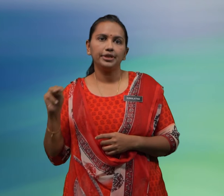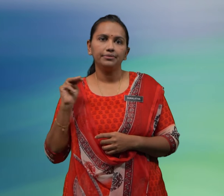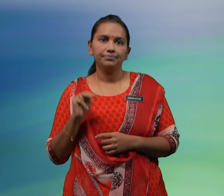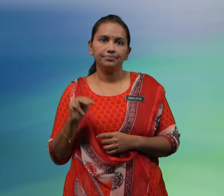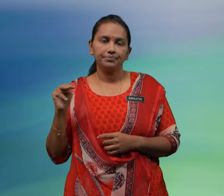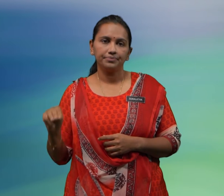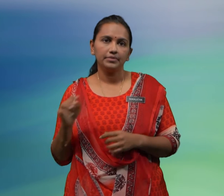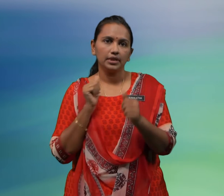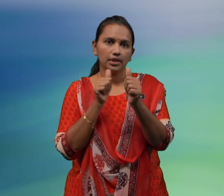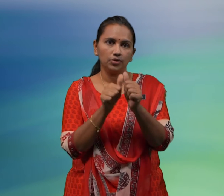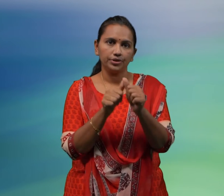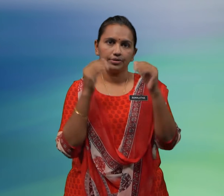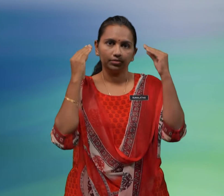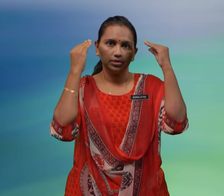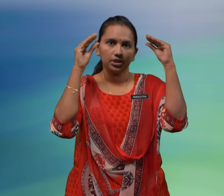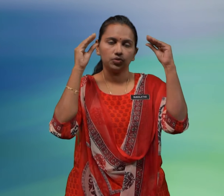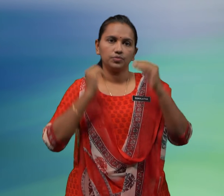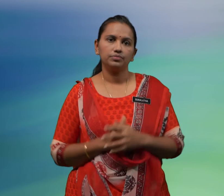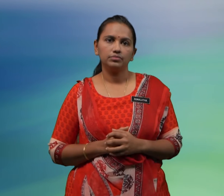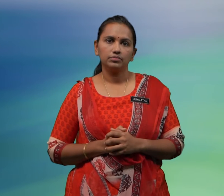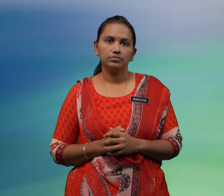murid-murid ikut cikgu.